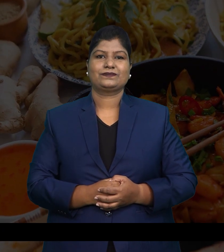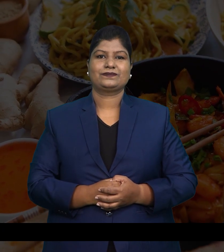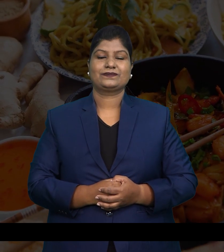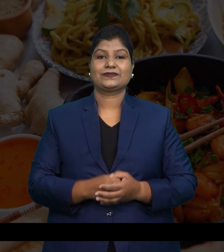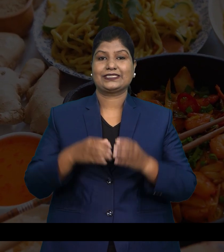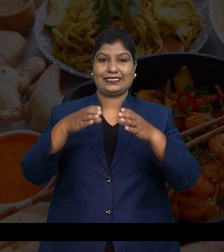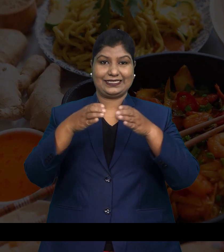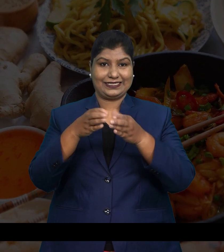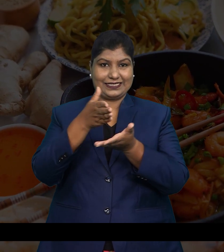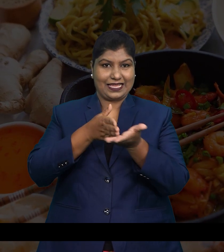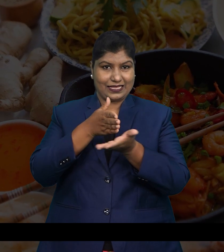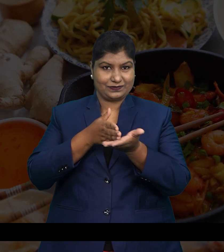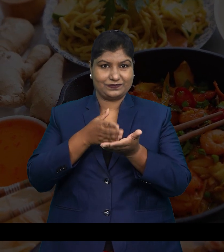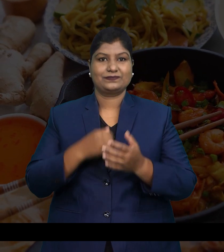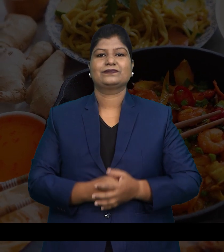केक,